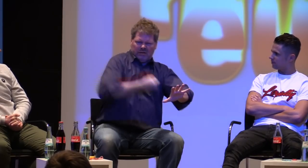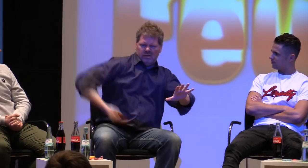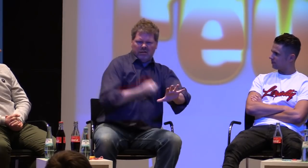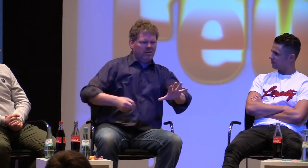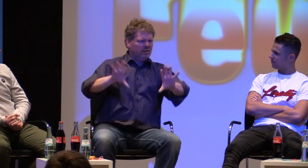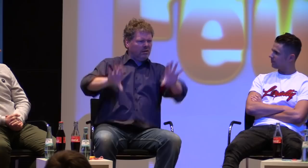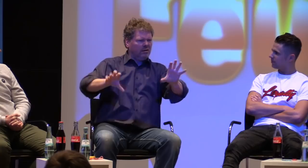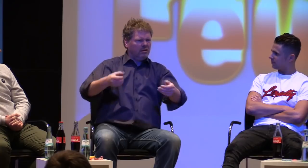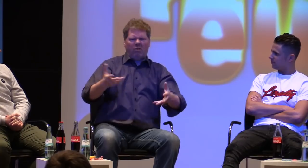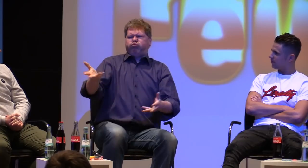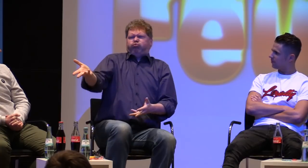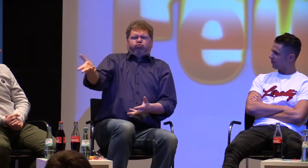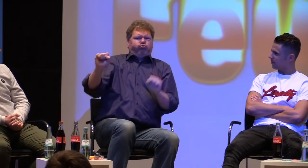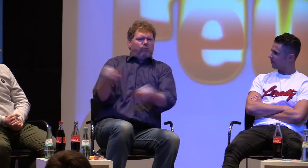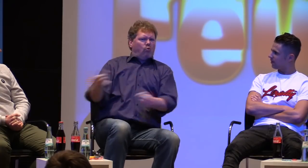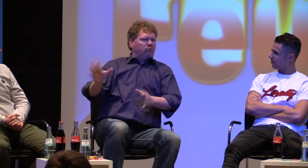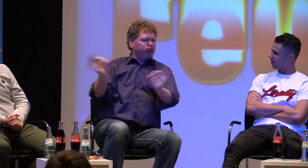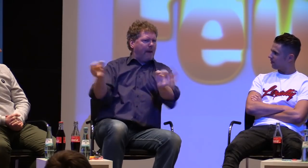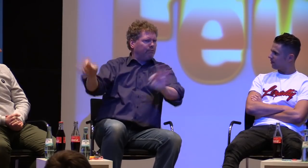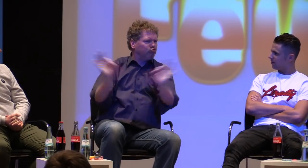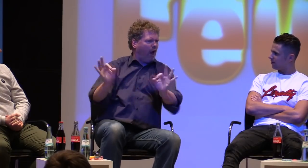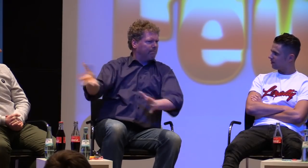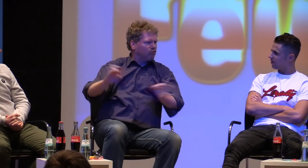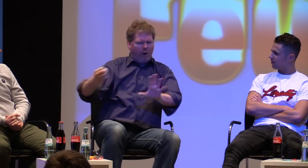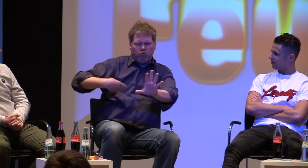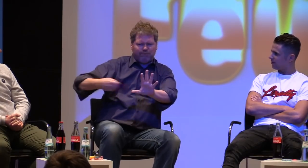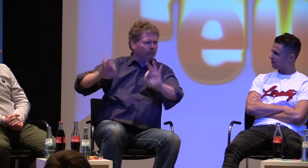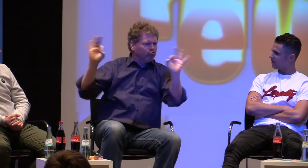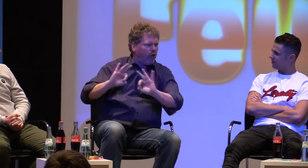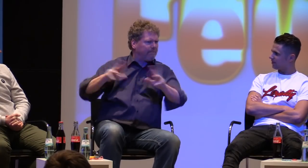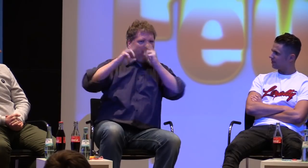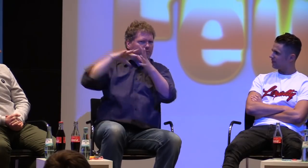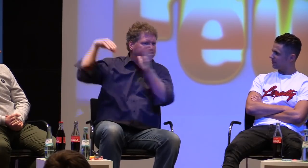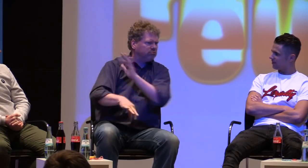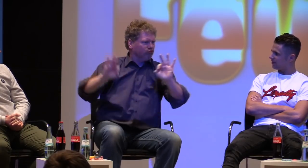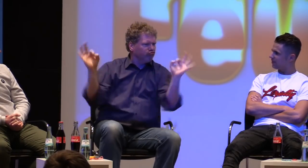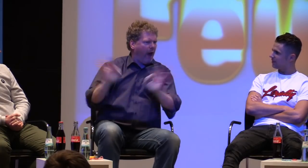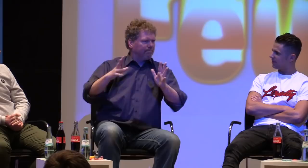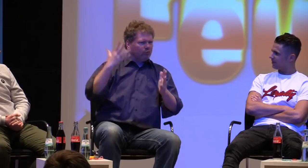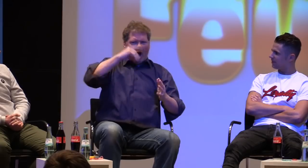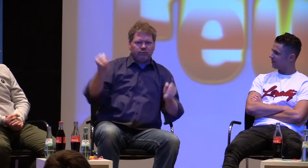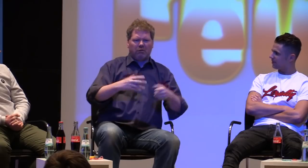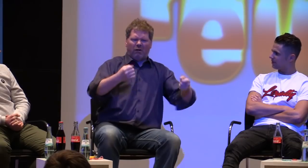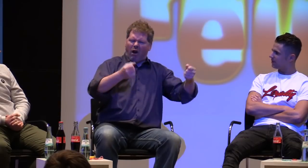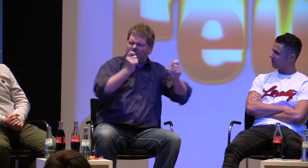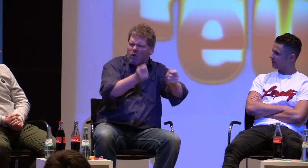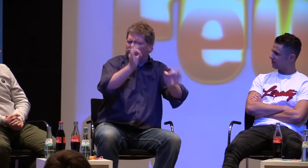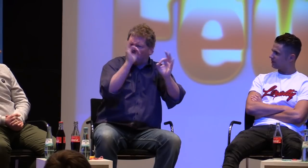denken. Und wenn wir mal ganz viele Jahre zurückgehen, so an die ersten Autos denken, die sehr schädlich waren